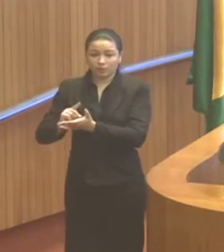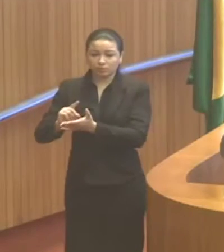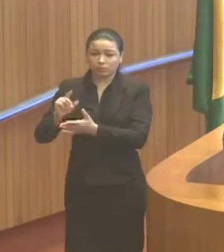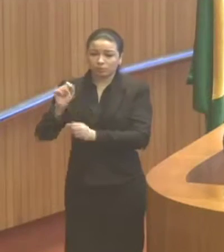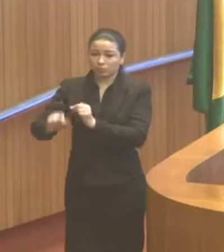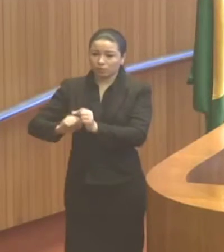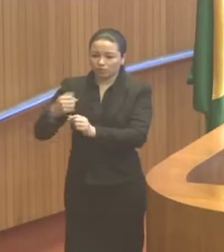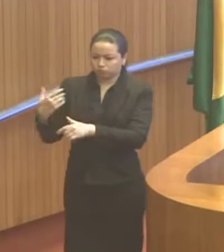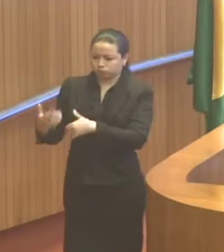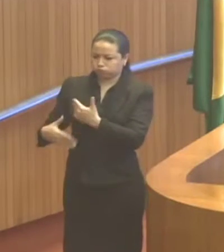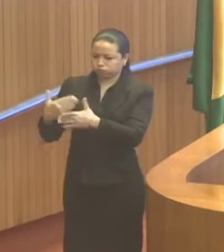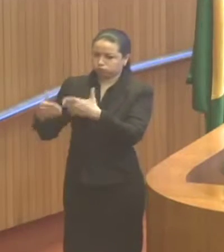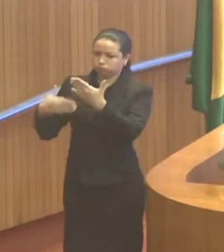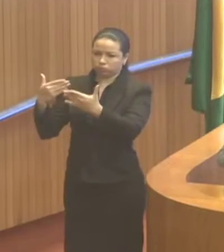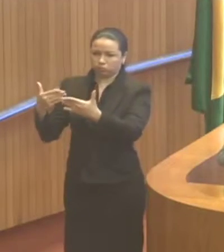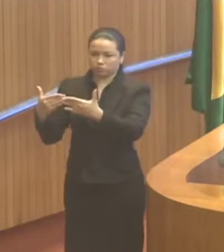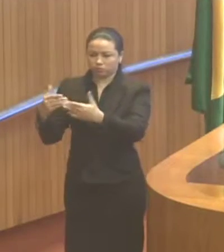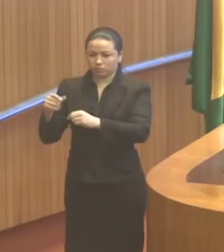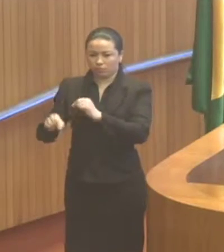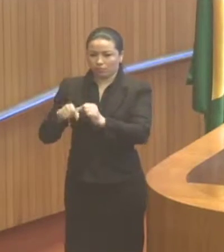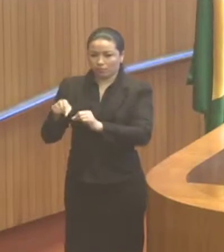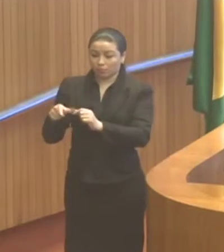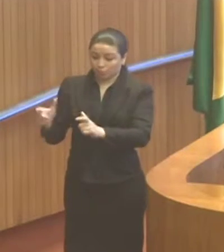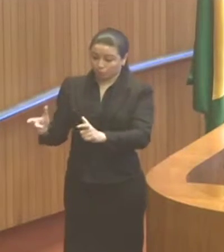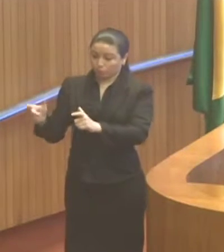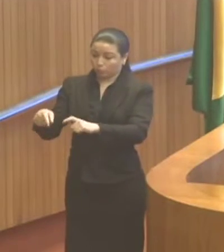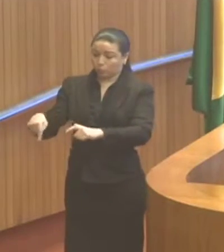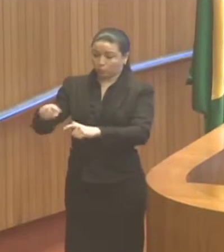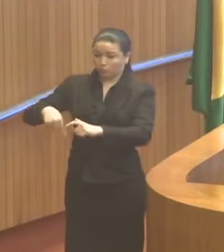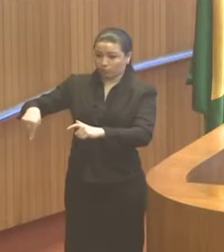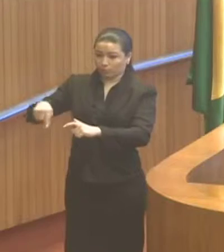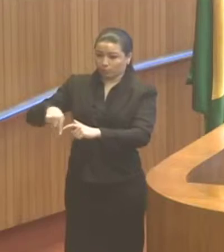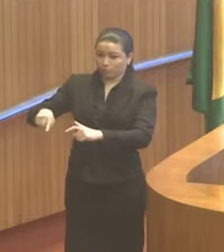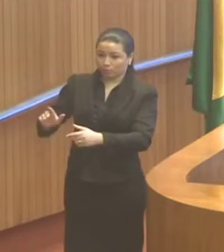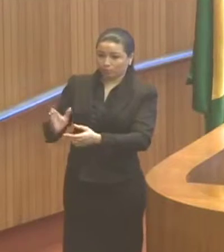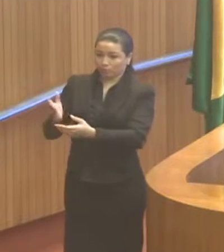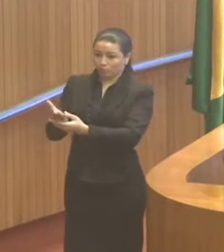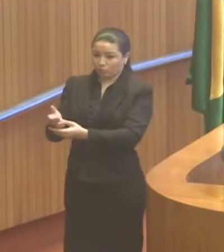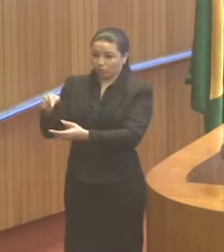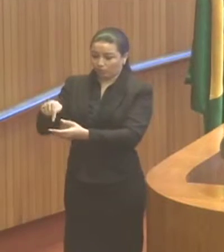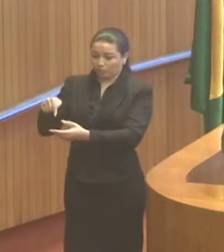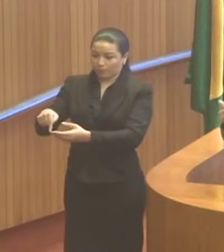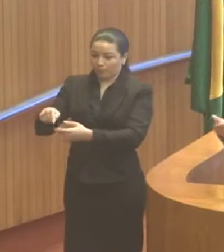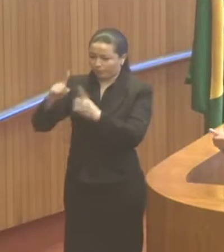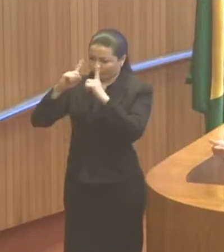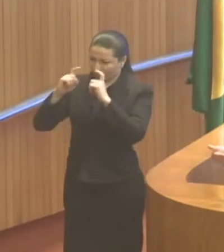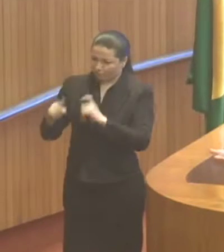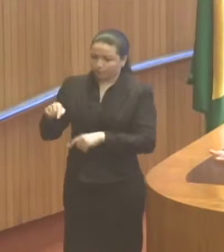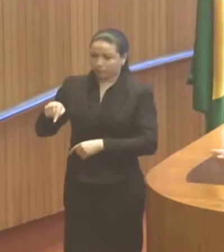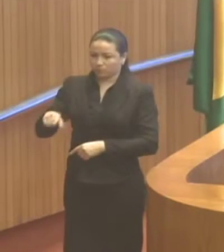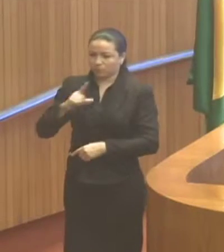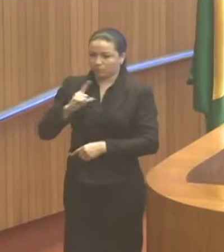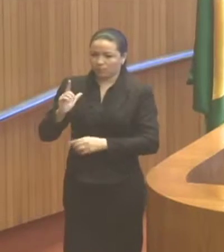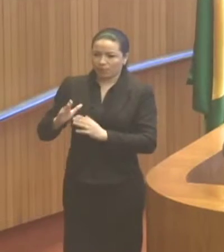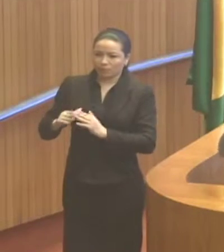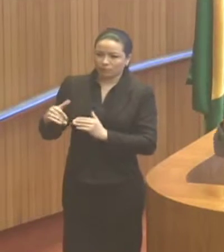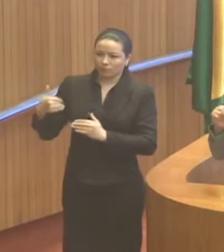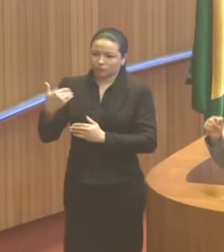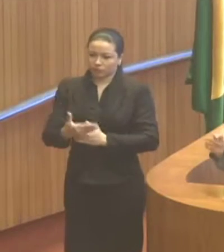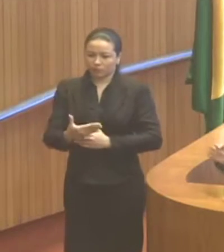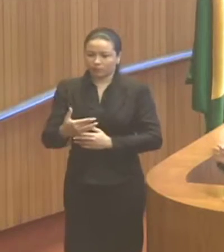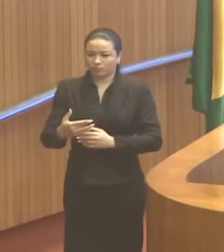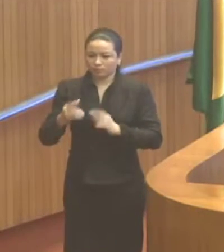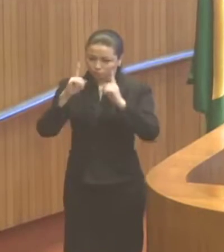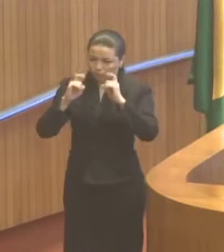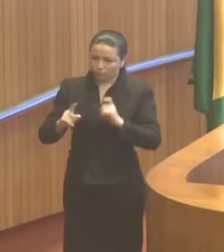passaram a evoluir. Ou seja, o espaço de processamento da violência passou também a vir para fora. O crime